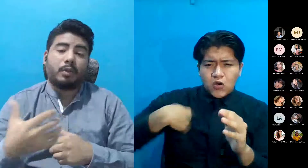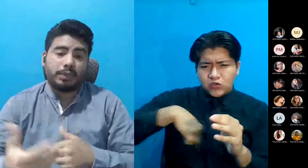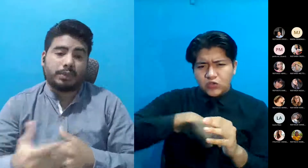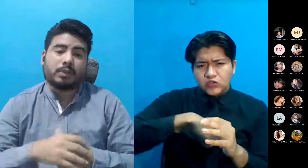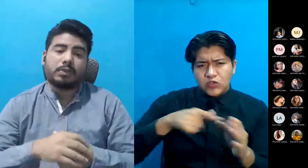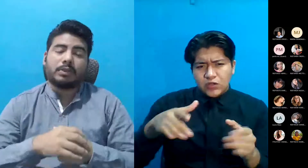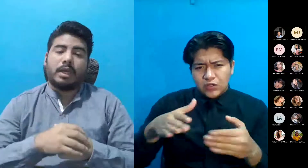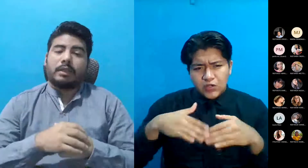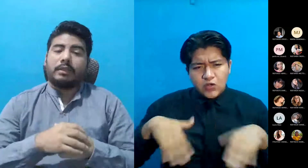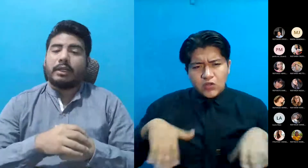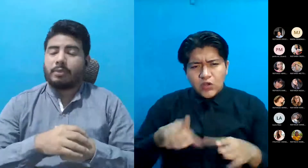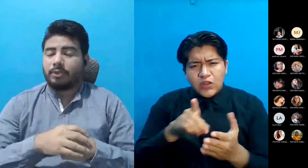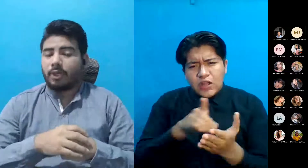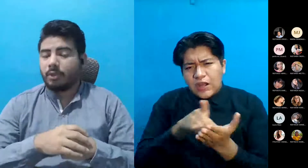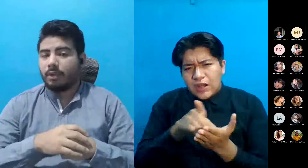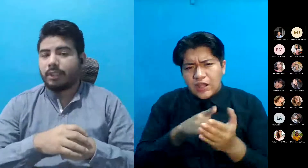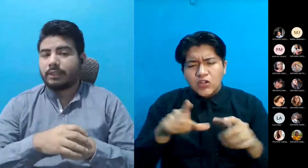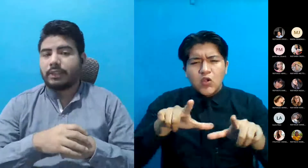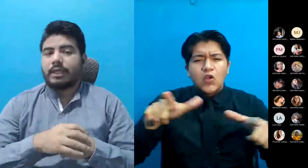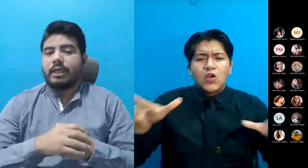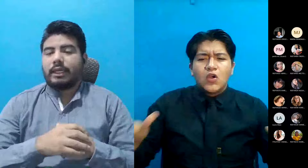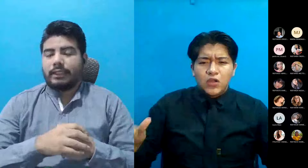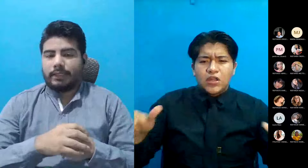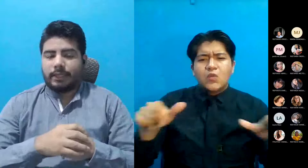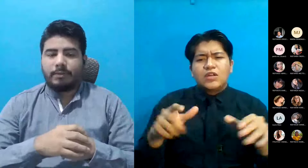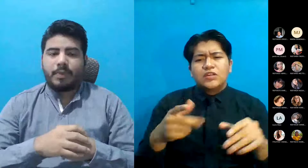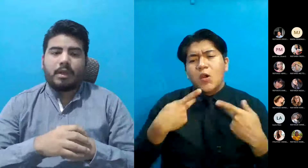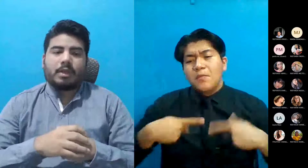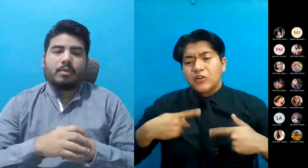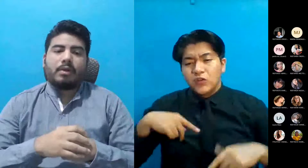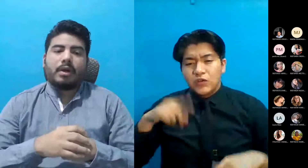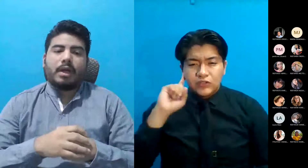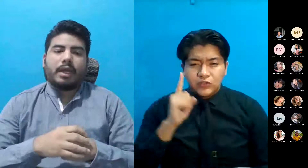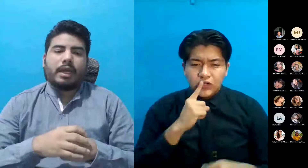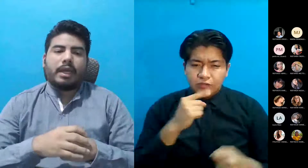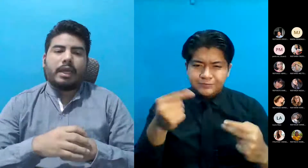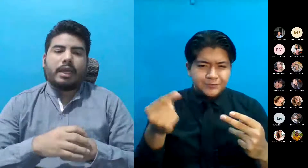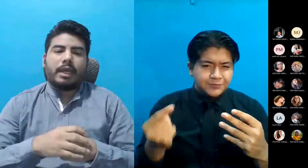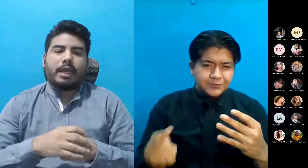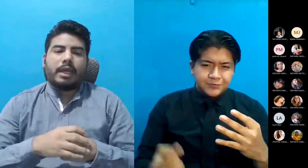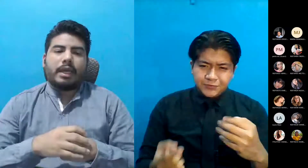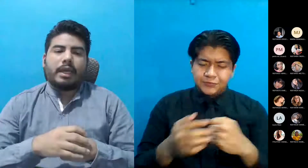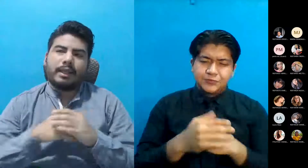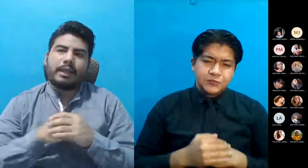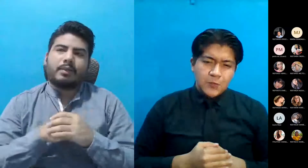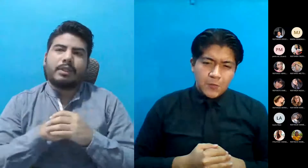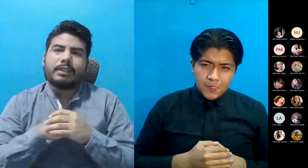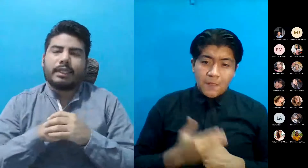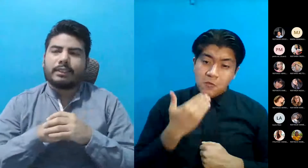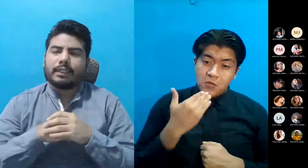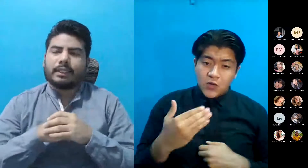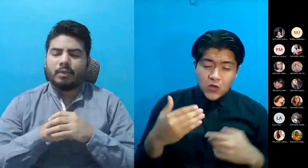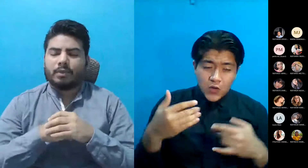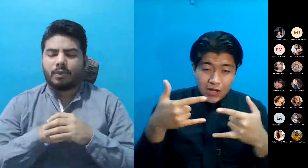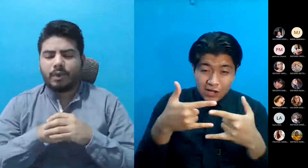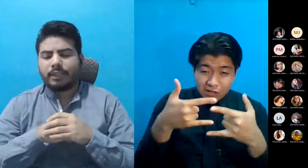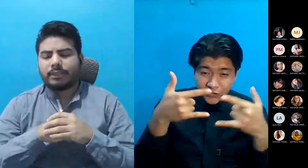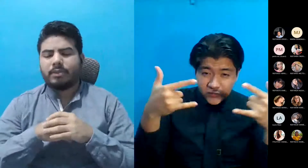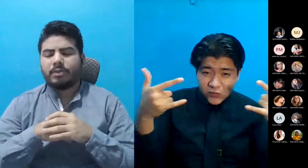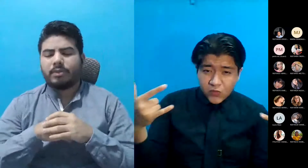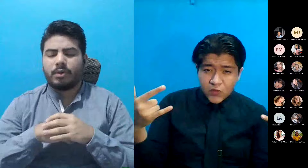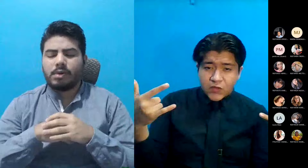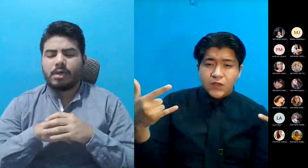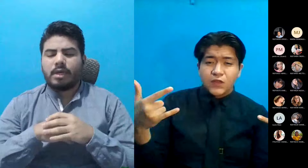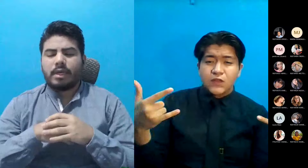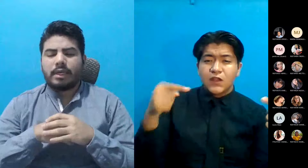los derechos lingüísticos de las personas sordas, etcétera, ¿no? Y bueno, la historia de la lengua de señas en el mundo